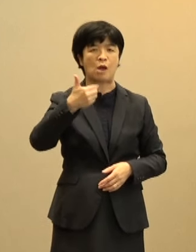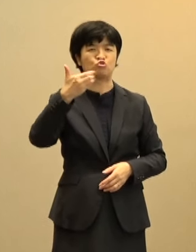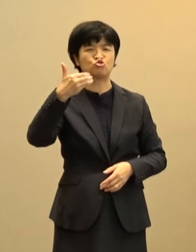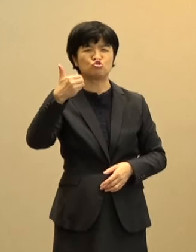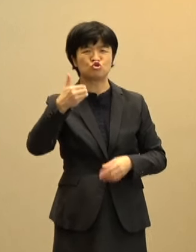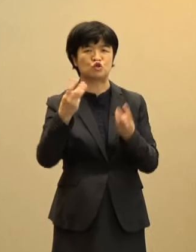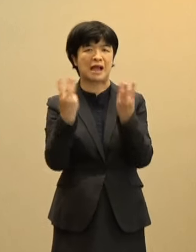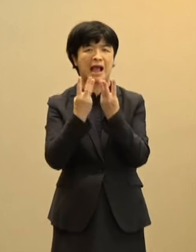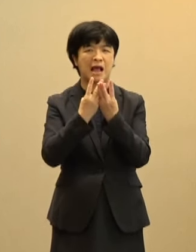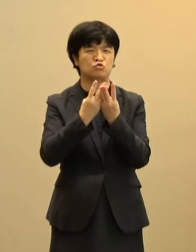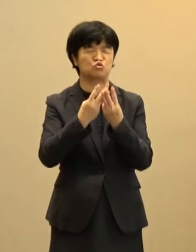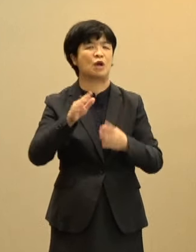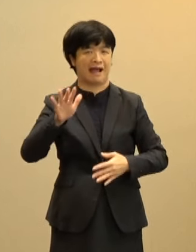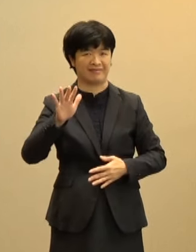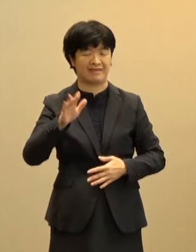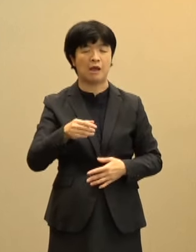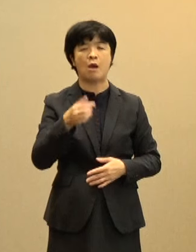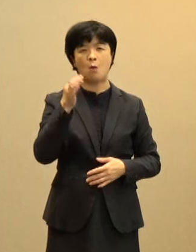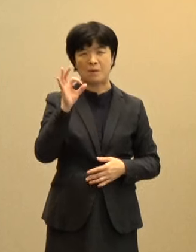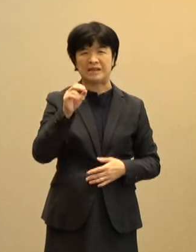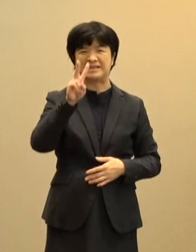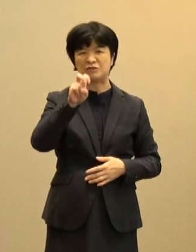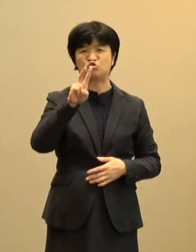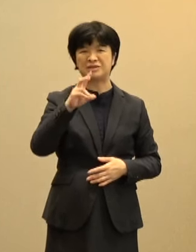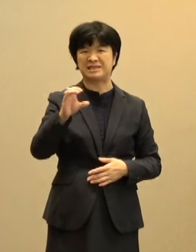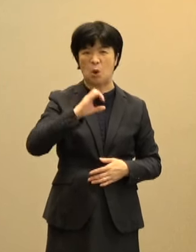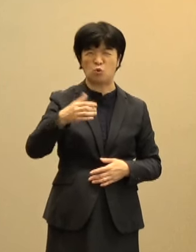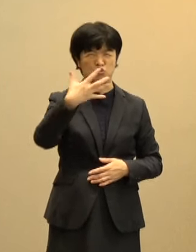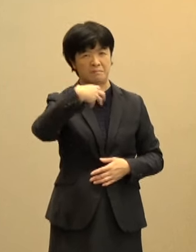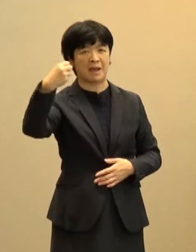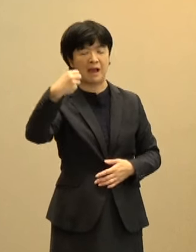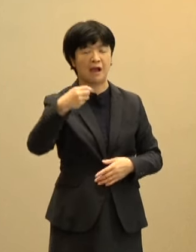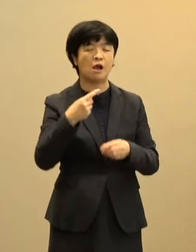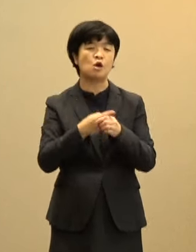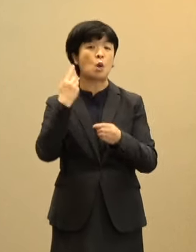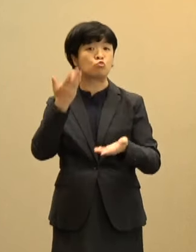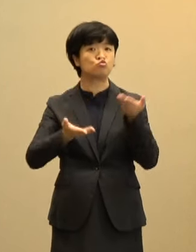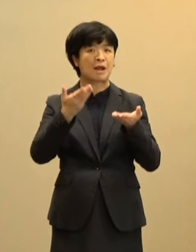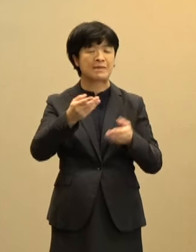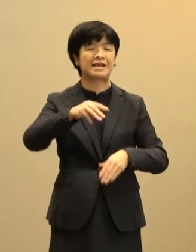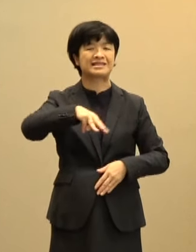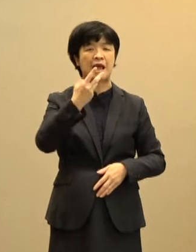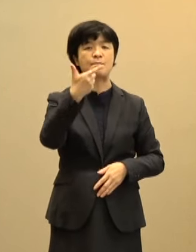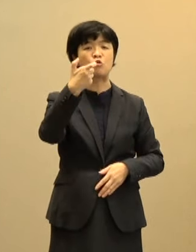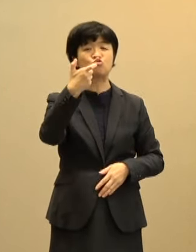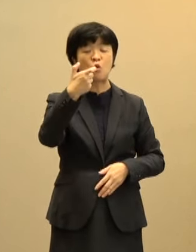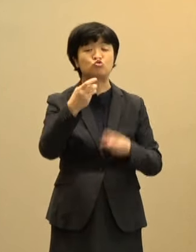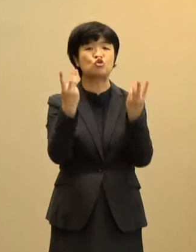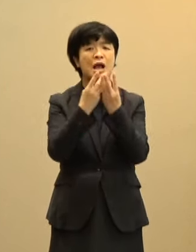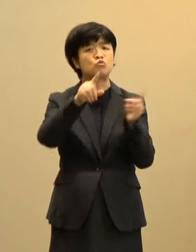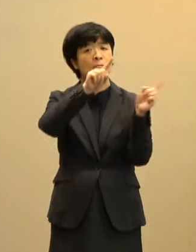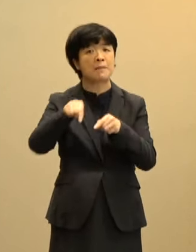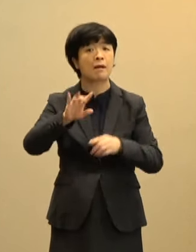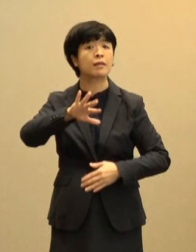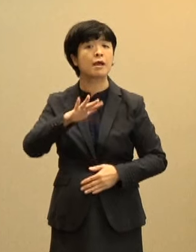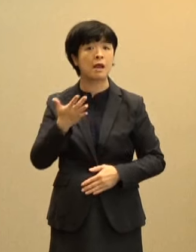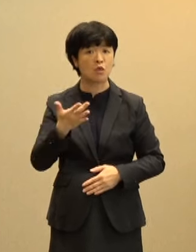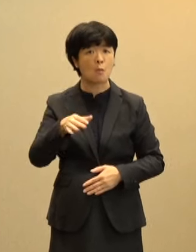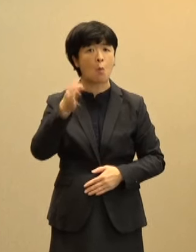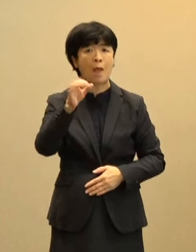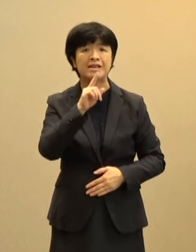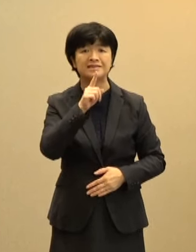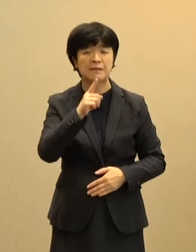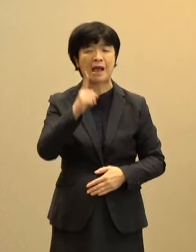件、約22億円に上り、前年同時期と比べ件数は360件減少しているものの、金額